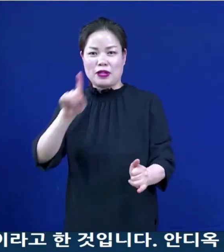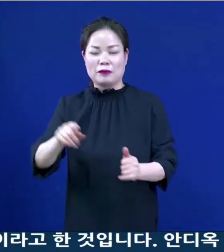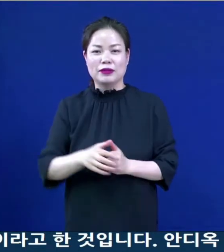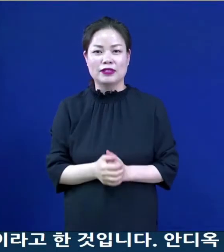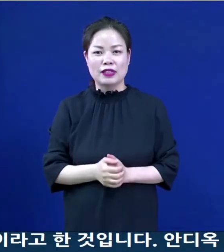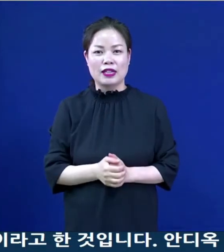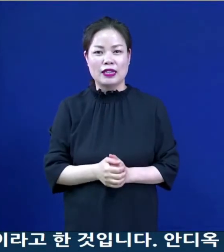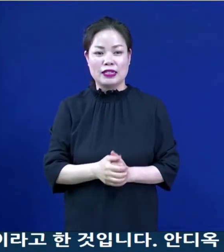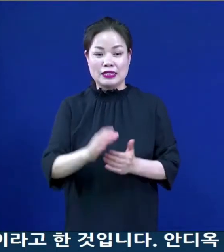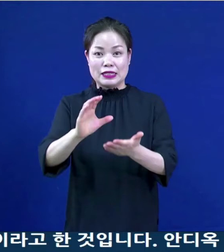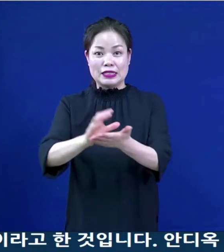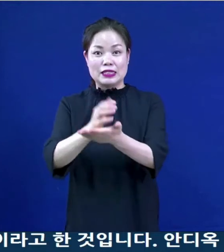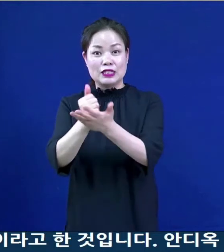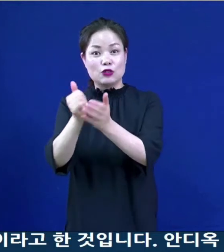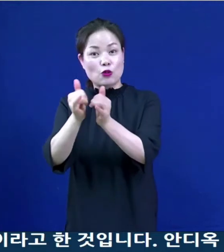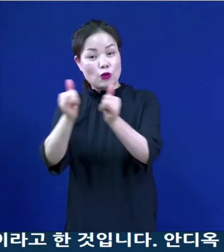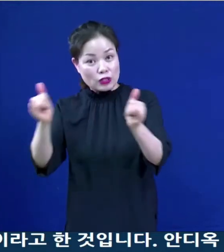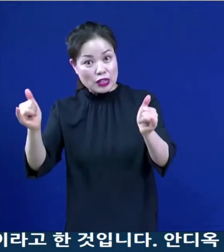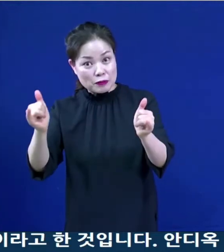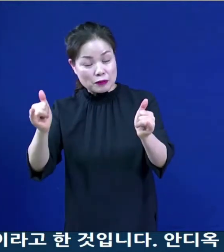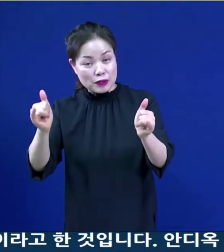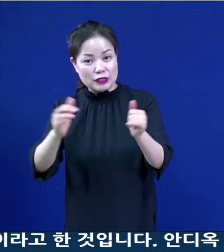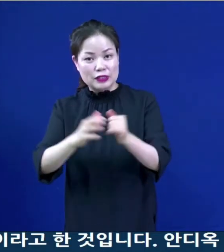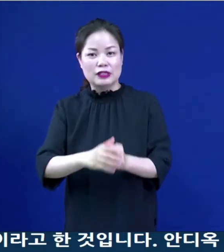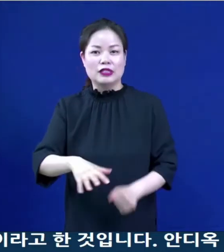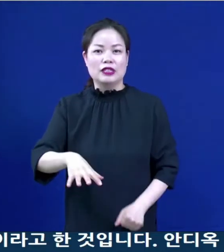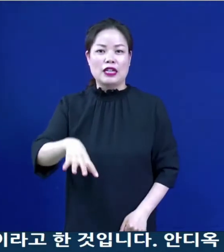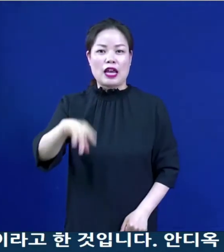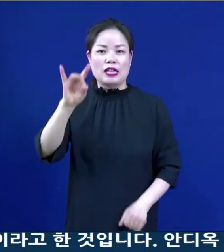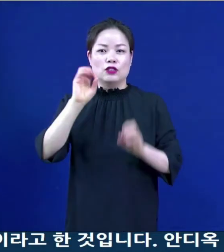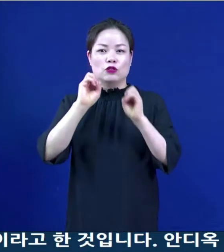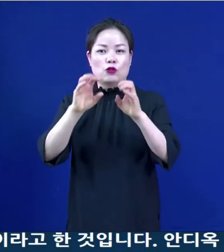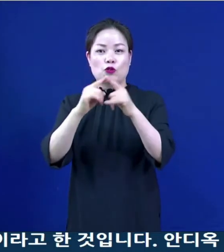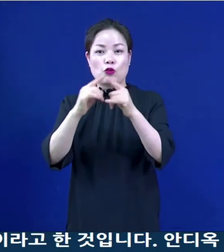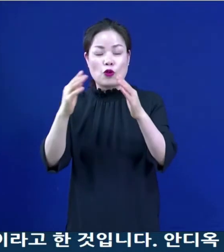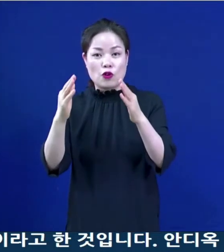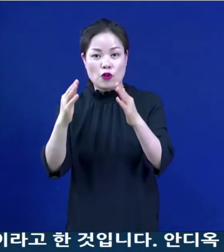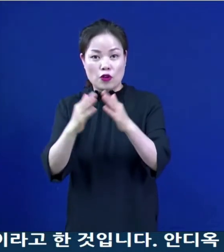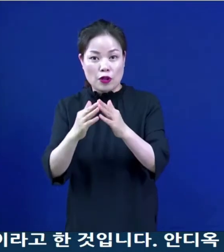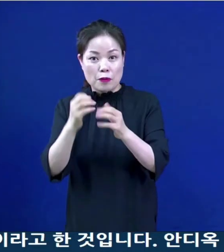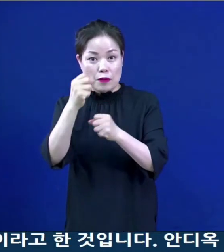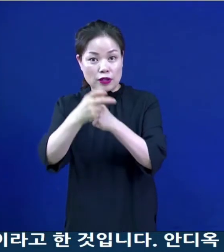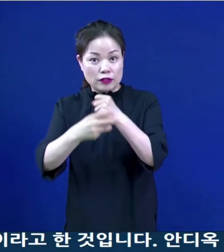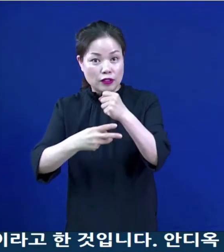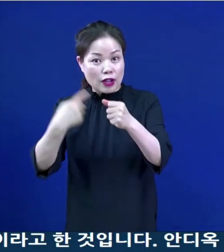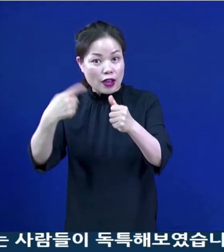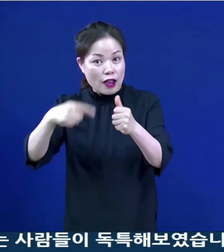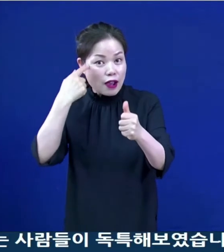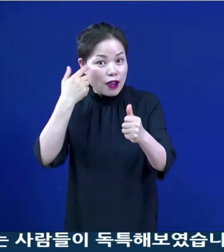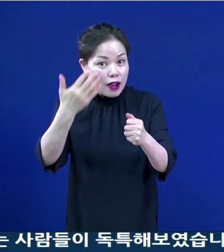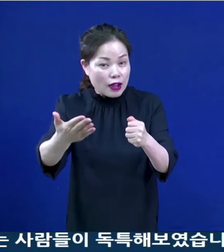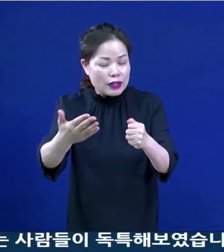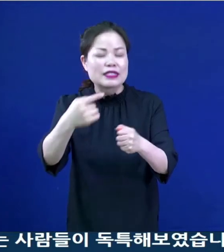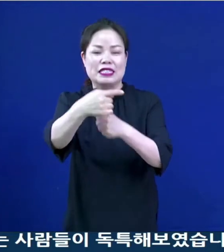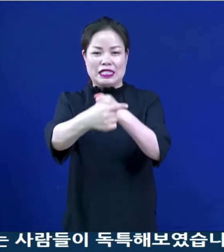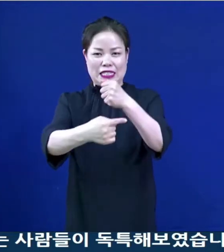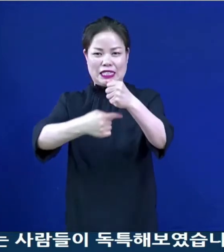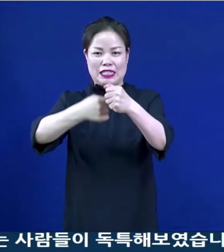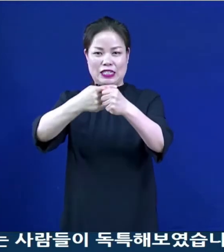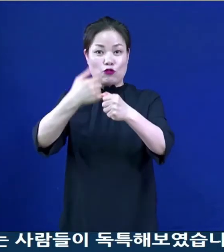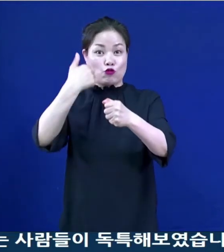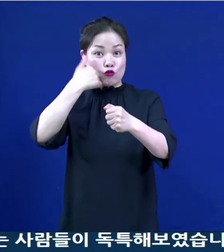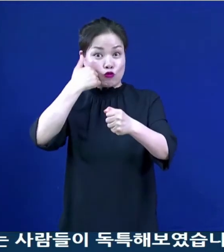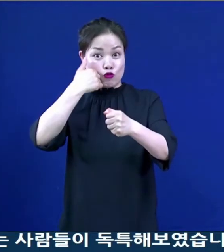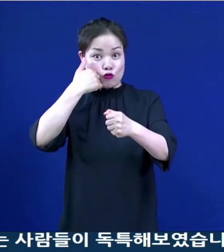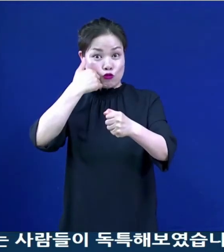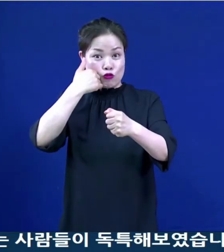이게 그리스도인이란 말의 유래죠. 이때 안디옥 교회에 부흥이 있었고 몇 년간 말씀을 가르쳤다고요? 1년. 누구와